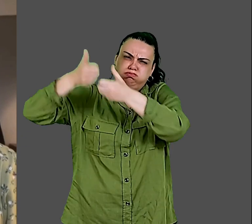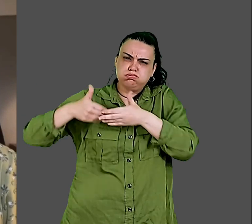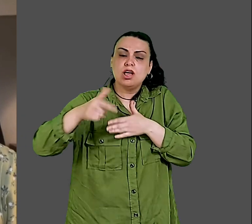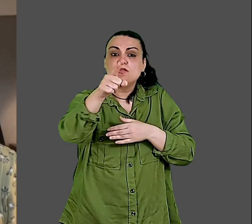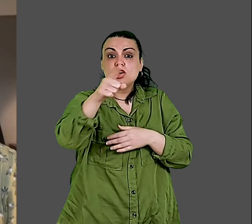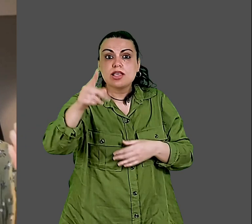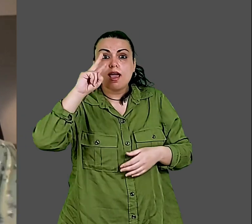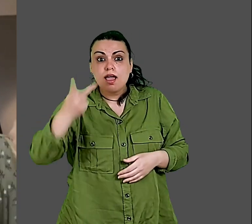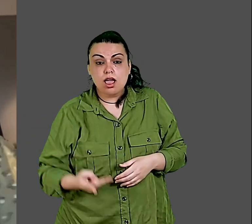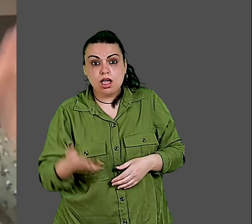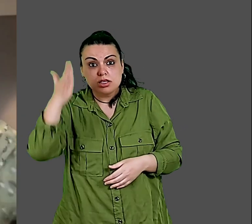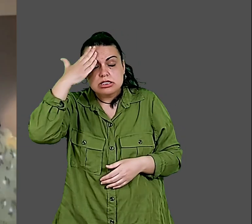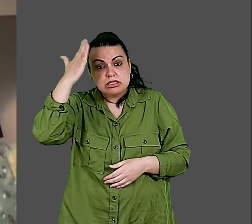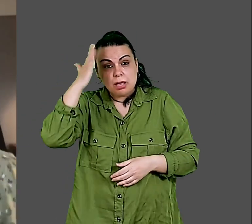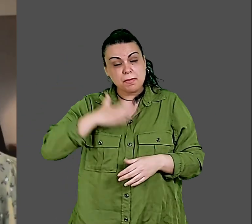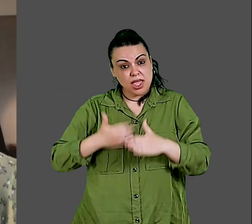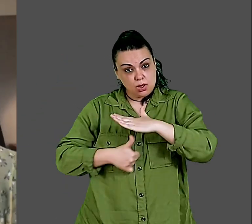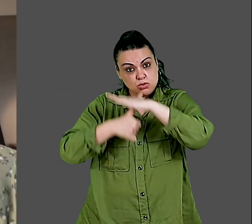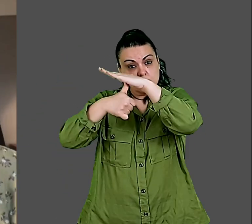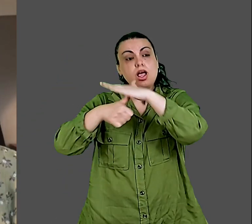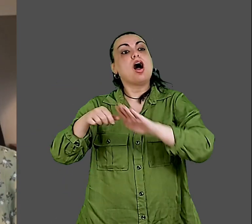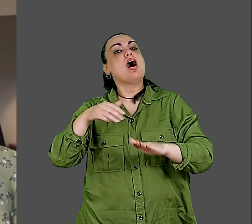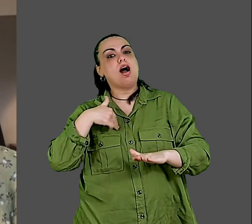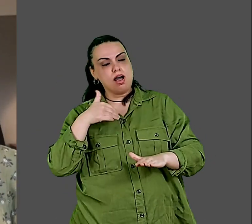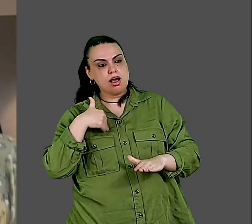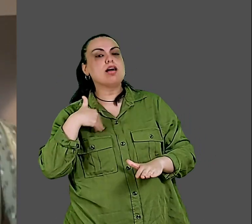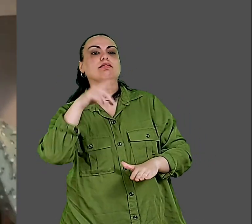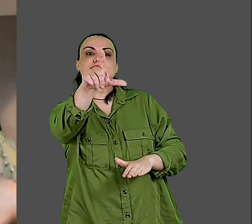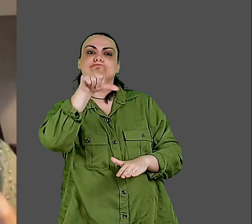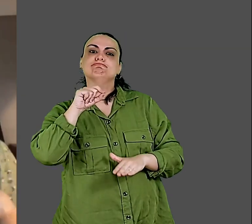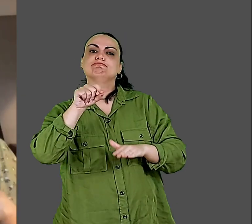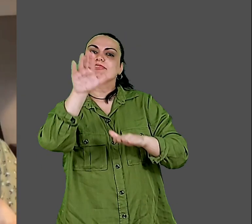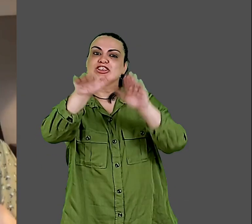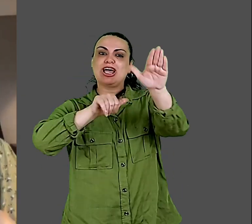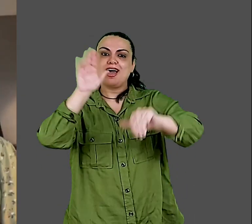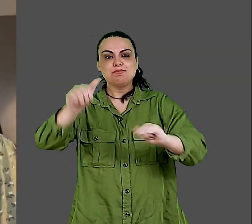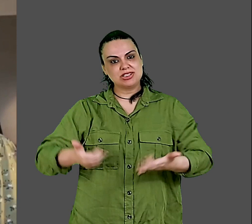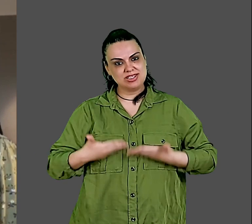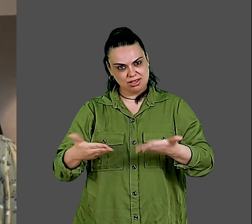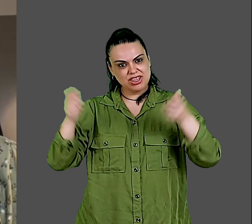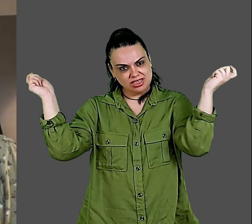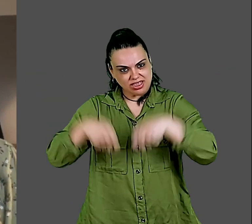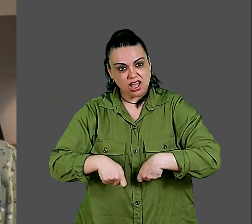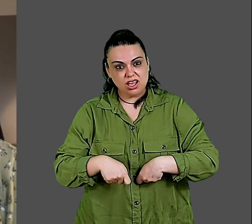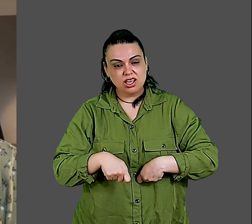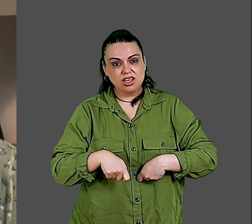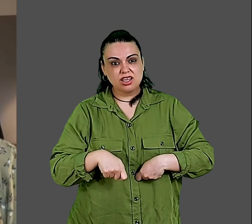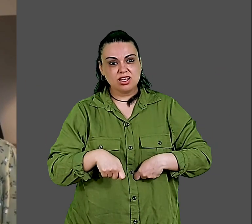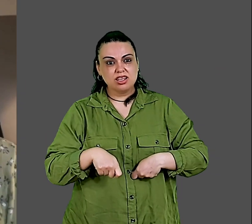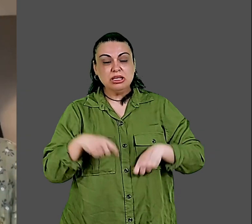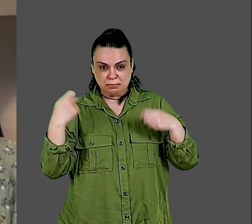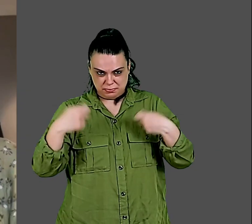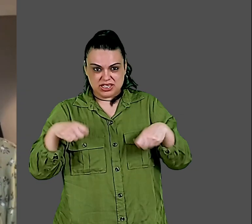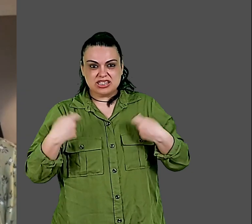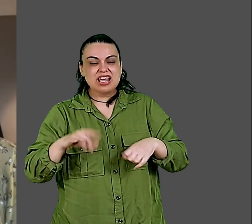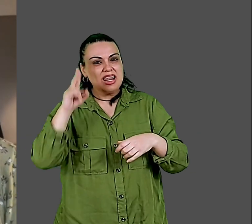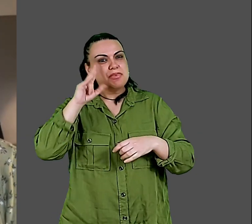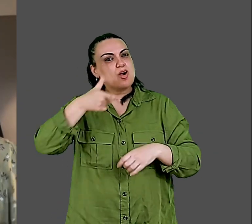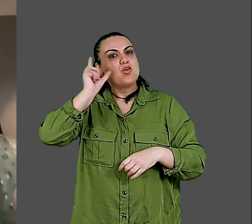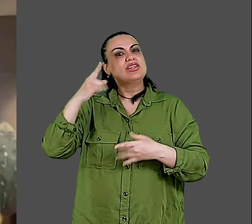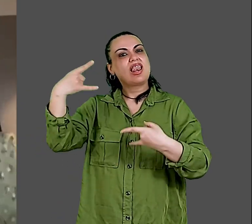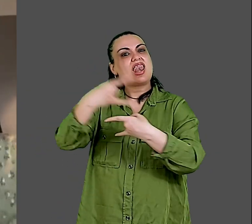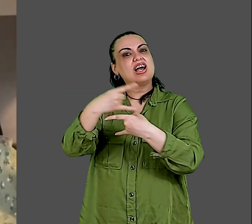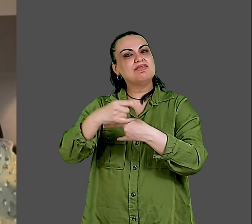a minha autoridade, eu reconheço a sua chamada. Não porque você dependa da autorização de Deus para isso. Lembra da live de